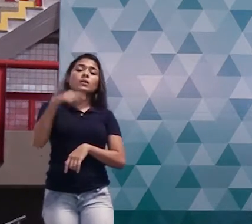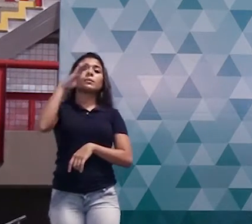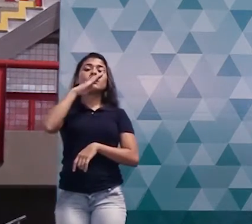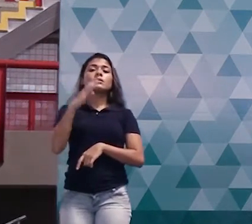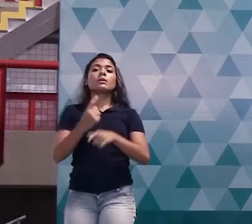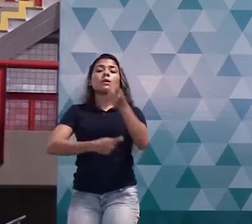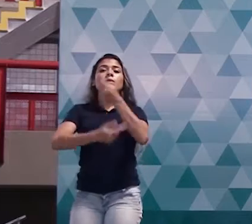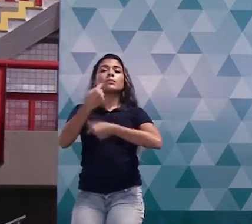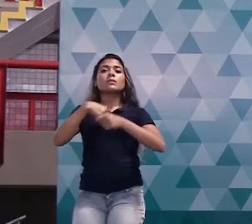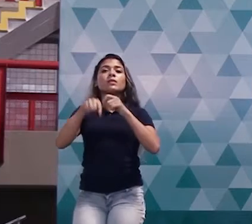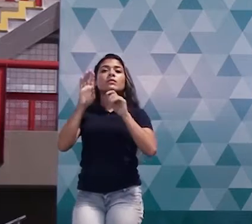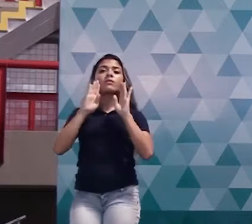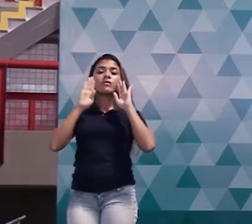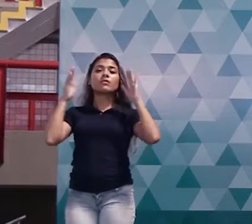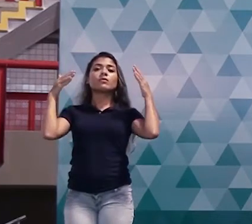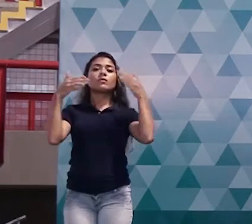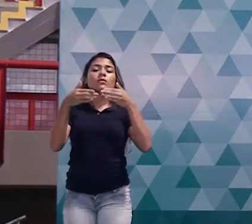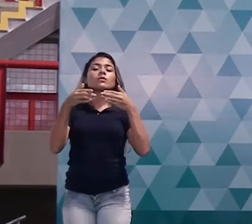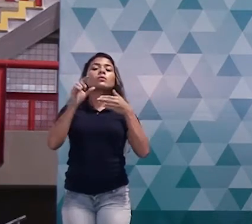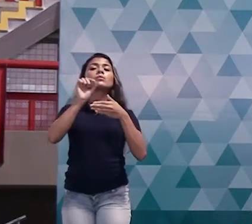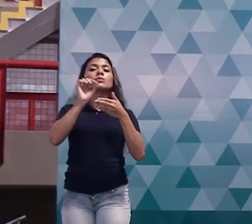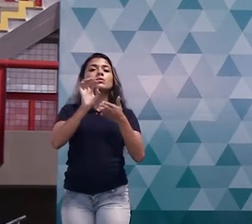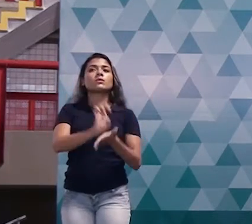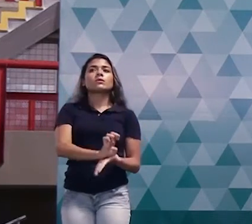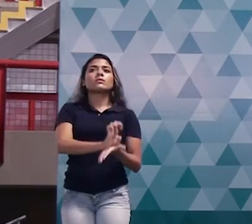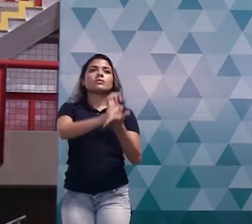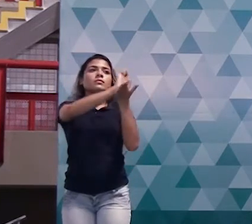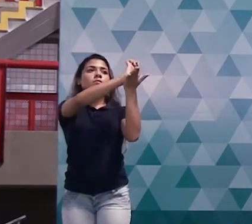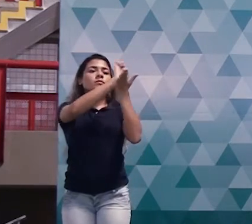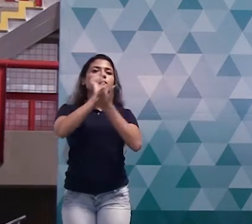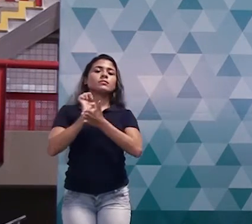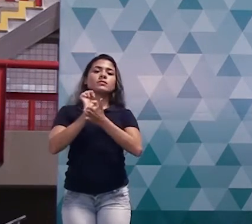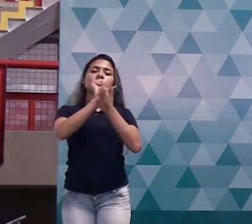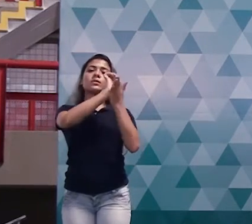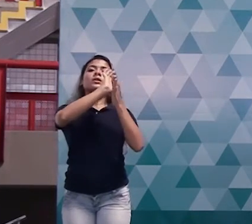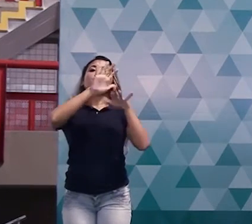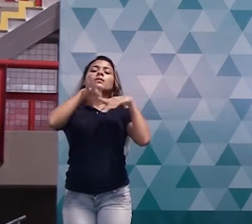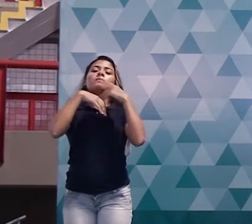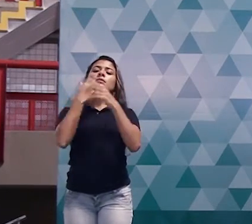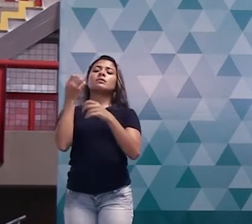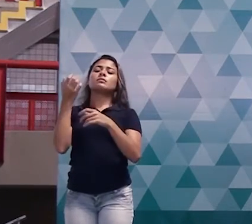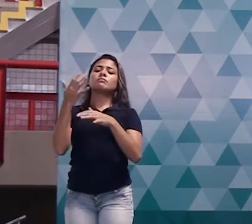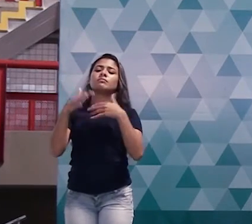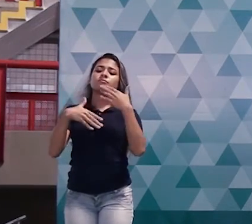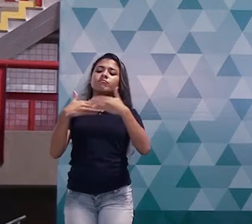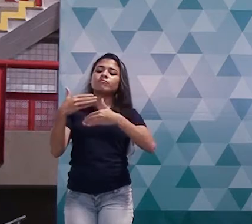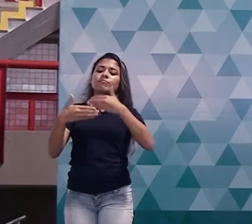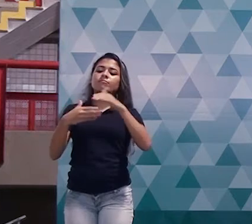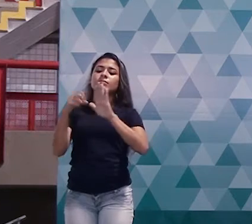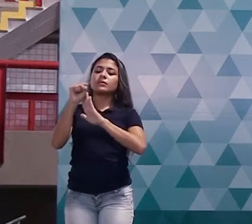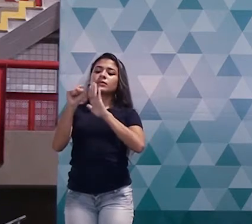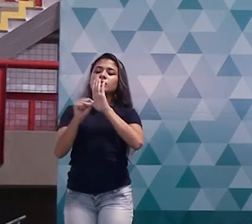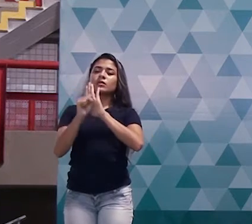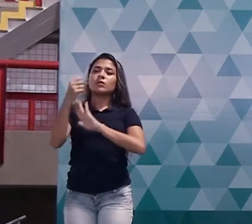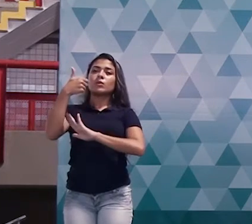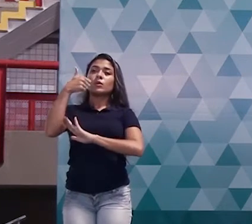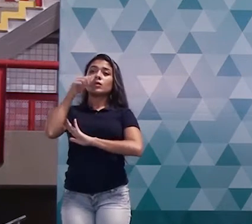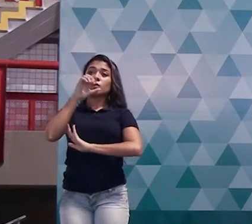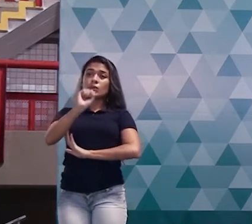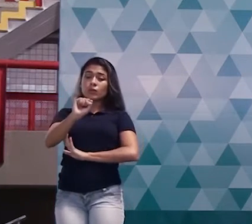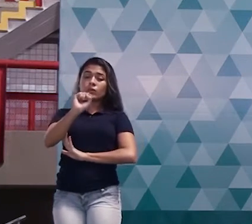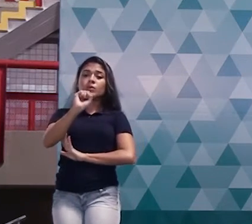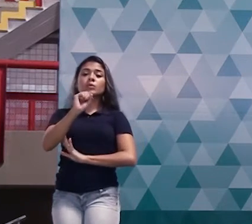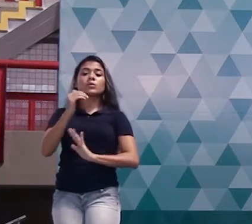é que nós vamos ter pausas nesse processo? Século XVIII. Século XVIII teve a